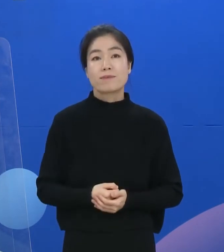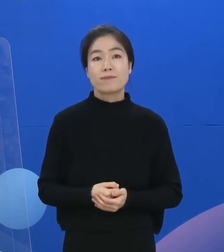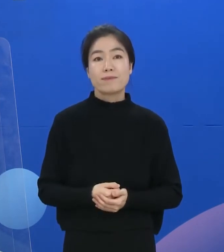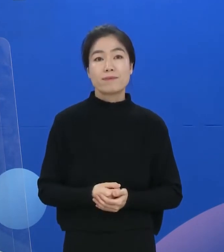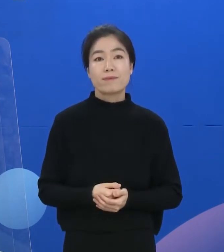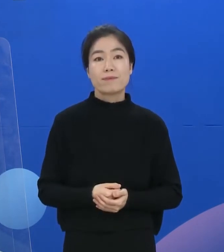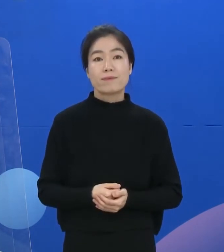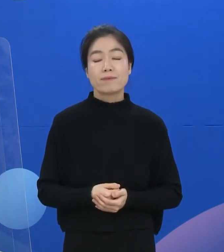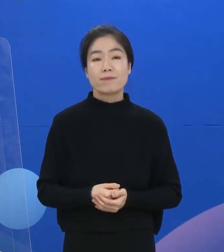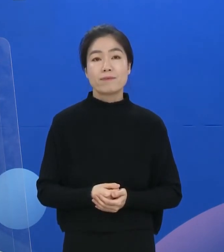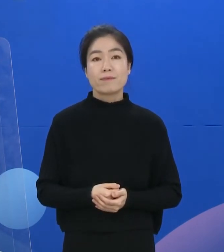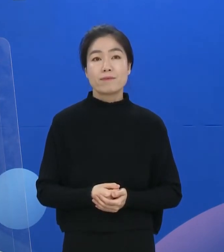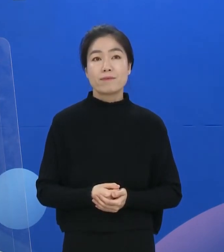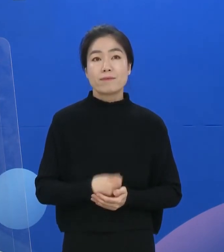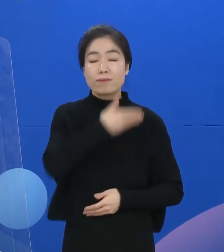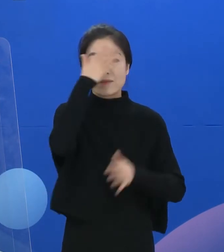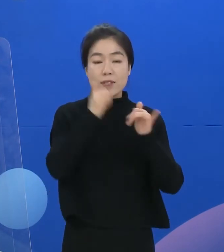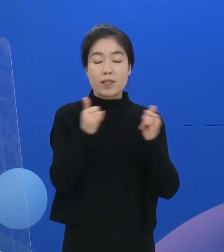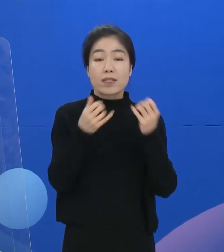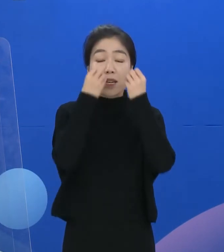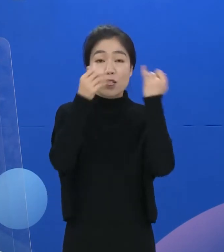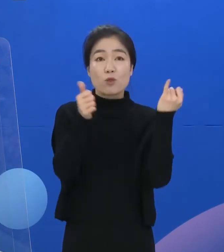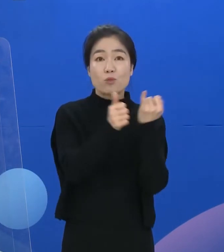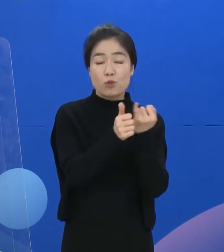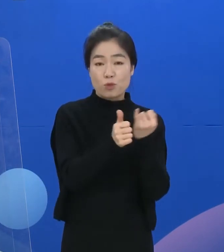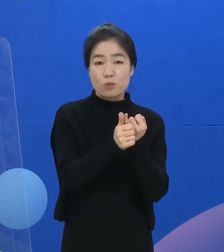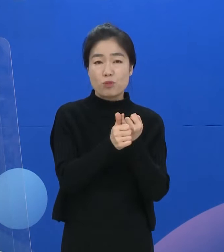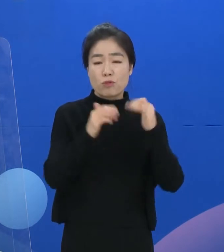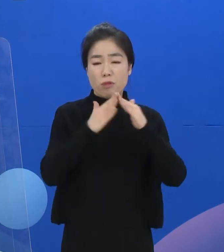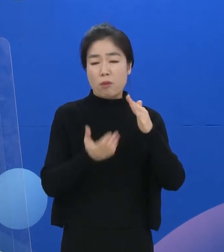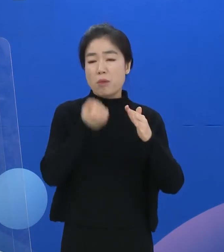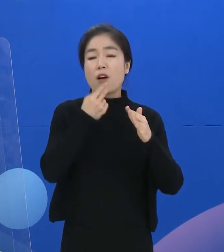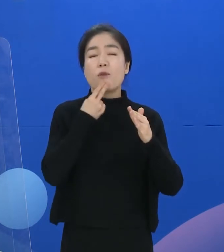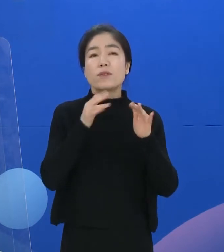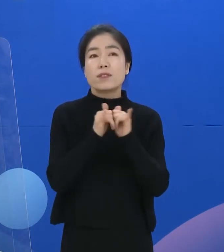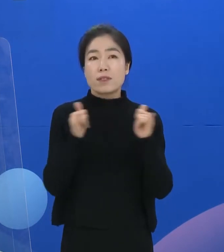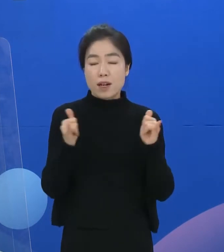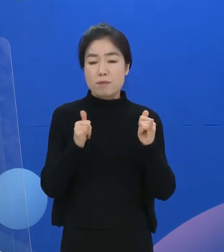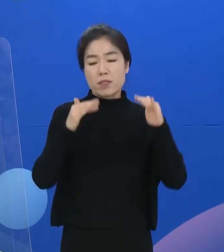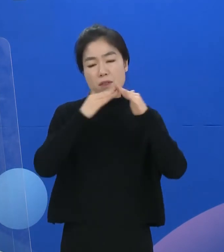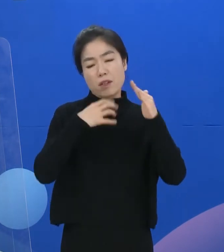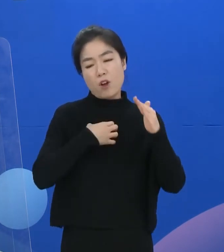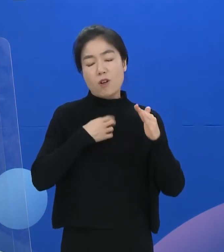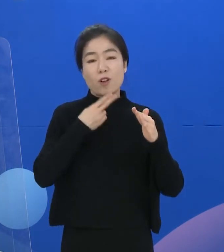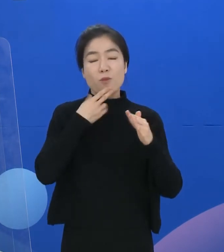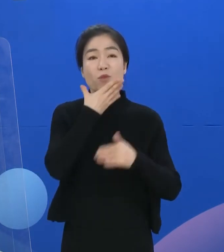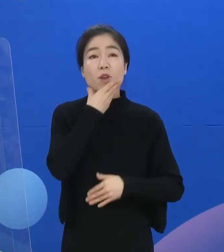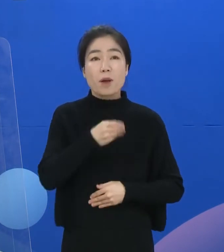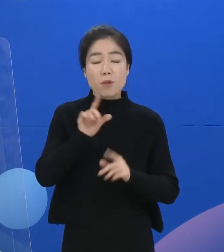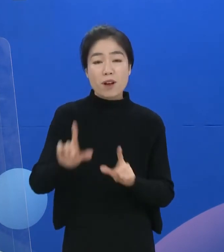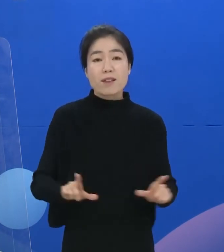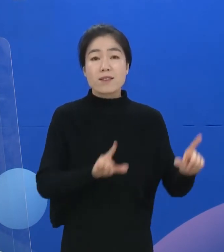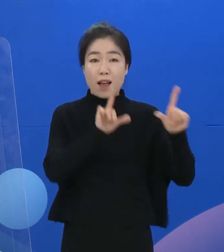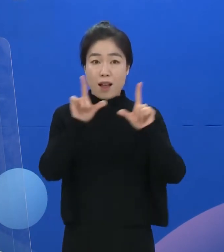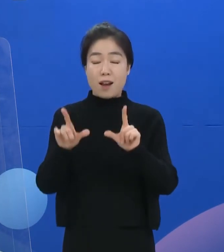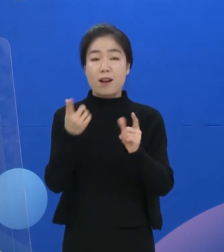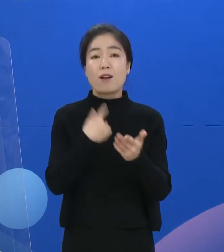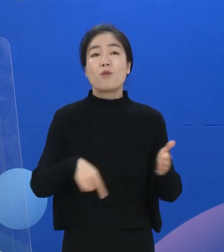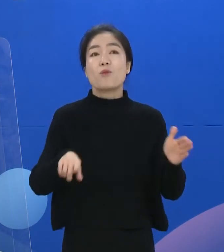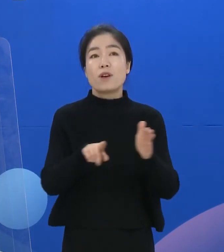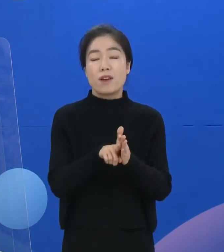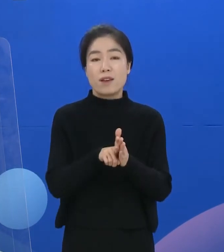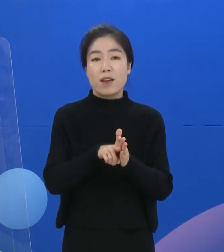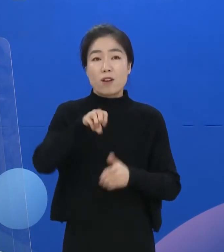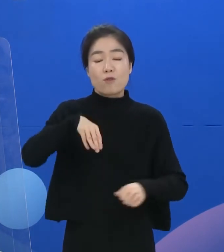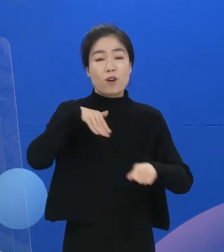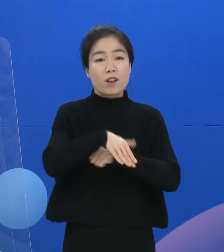최중증발달장애인 융합 돌봄센터를 개설했습니다 청년 신혼부부